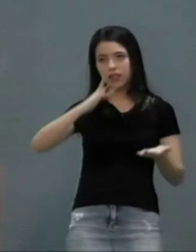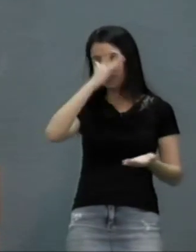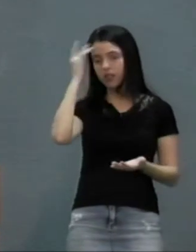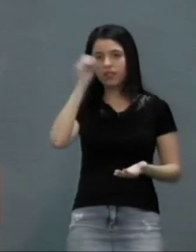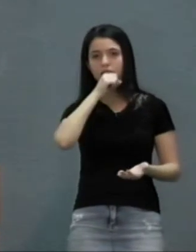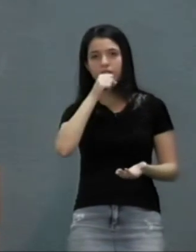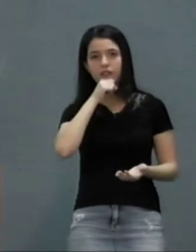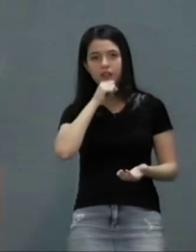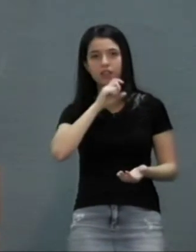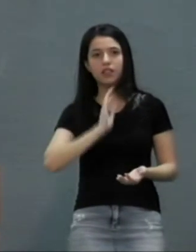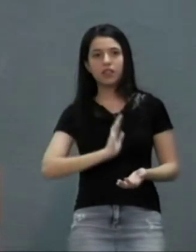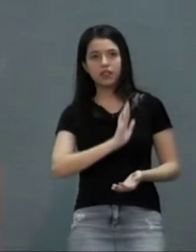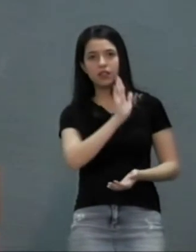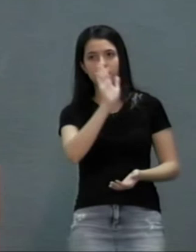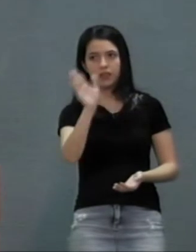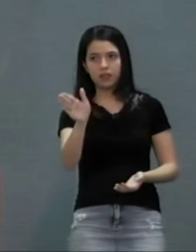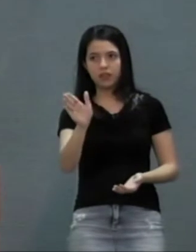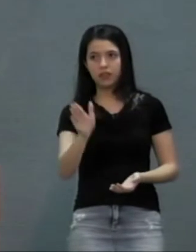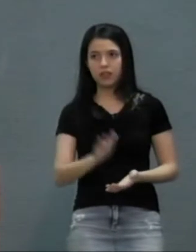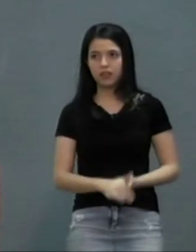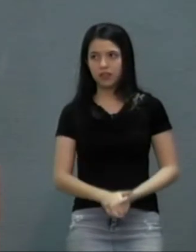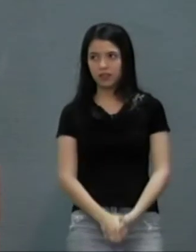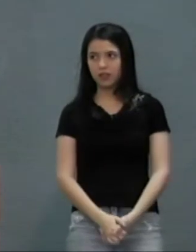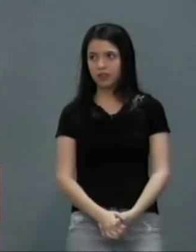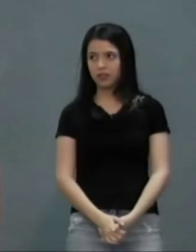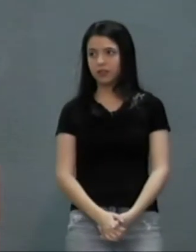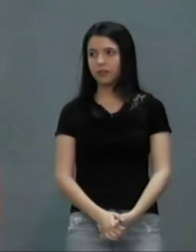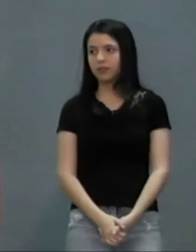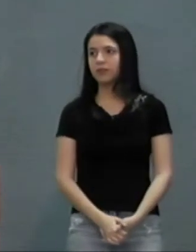atenção, até mesmo fazer as sinalizações que é necessário ser feita.